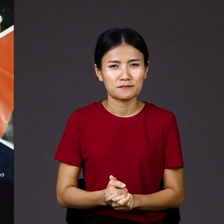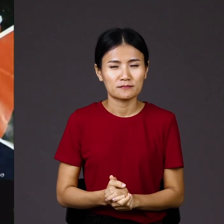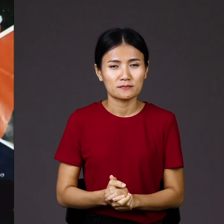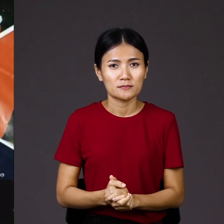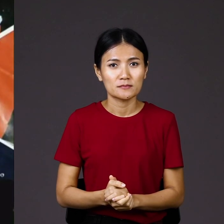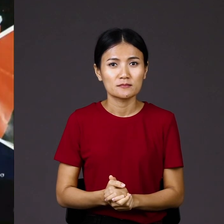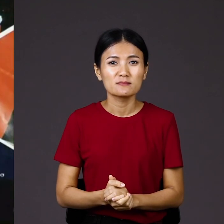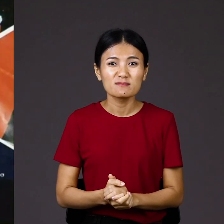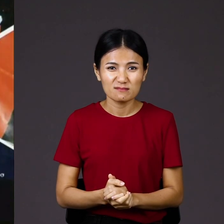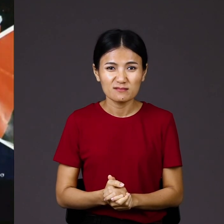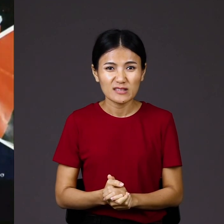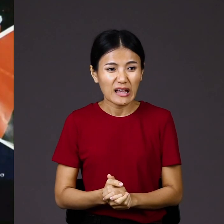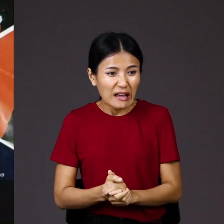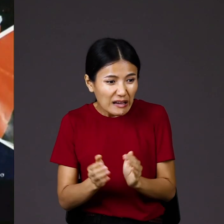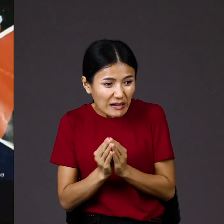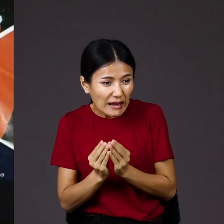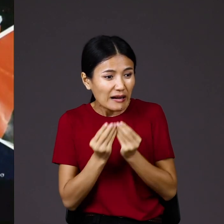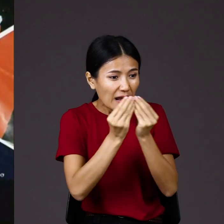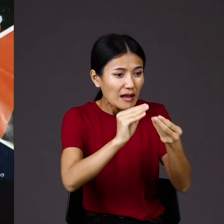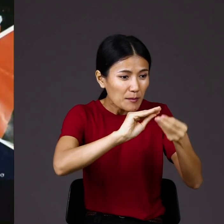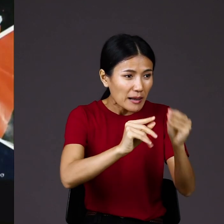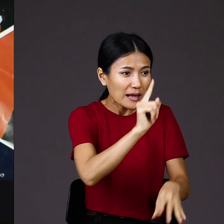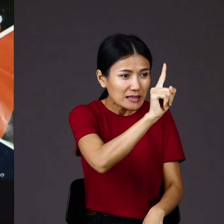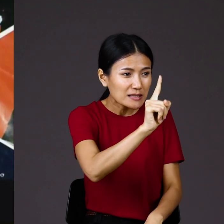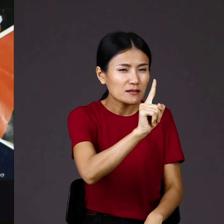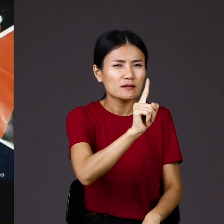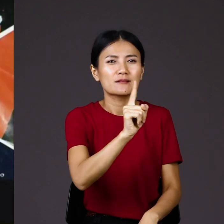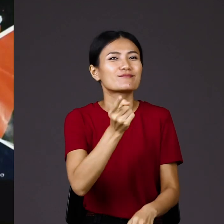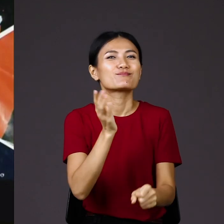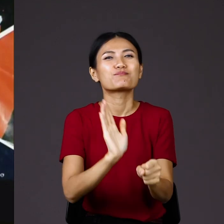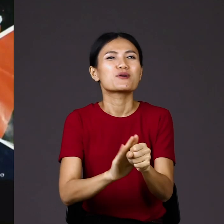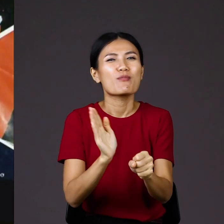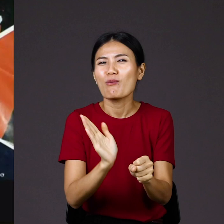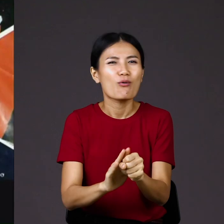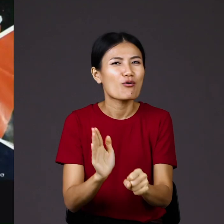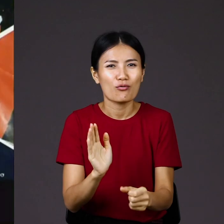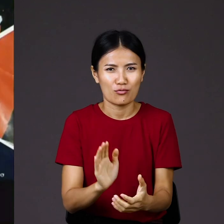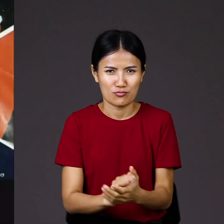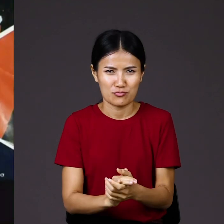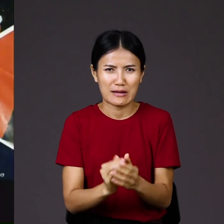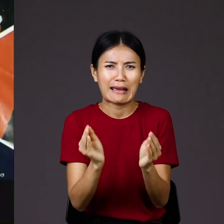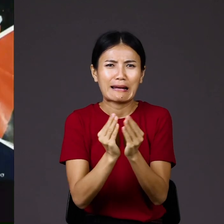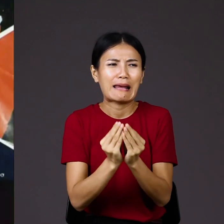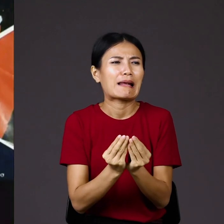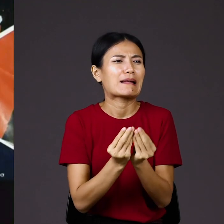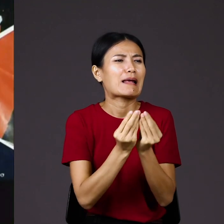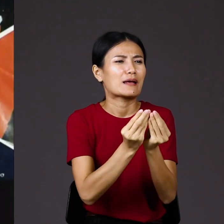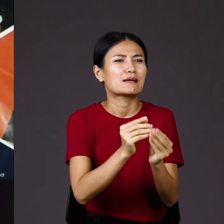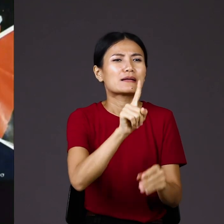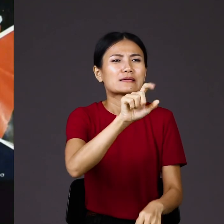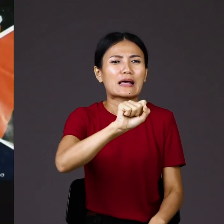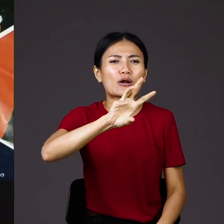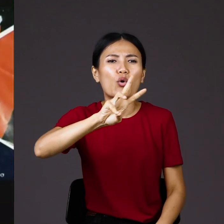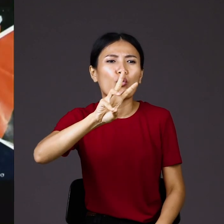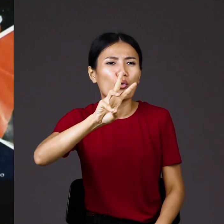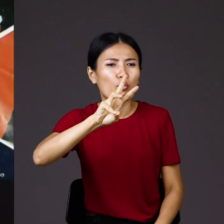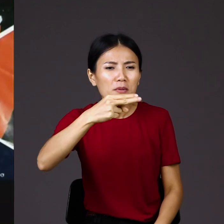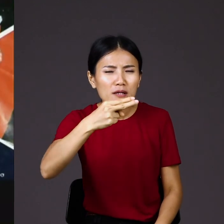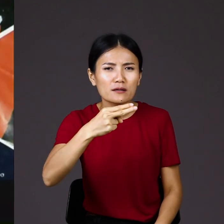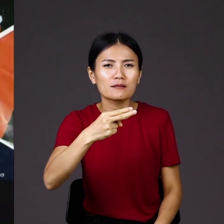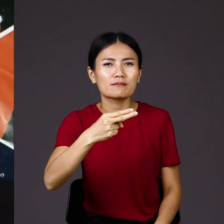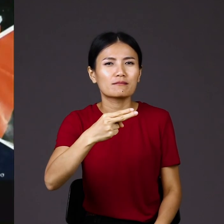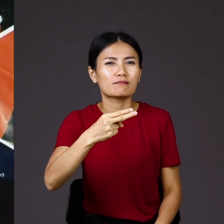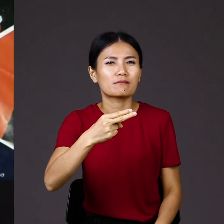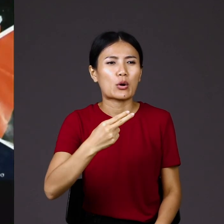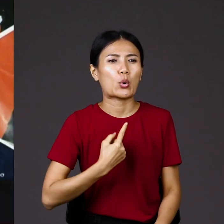อย่าไปแค่กาไพบูลย์ไม่พอไปแค่กาไพบูลย์ได้แค่แสนหกต้องดึง